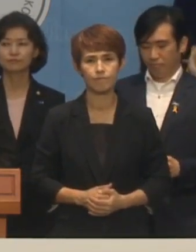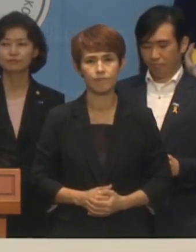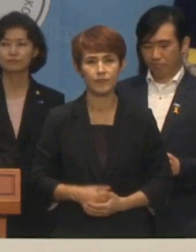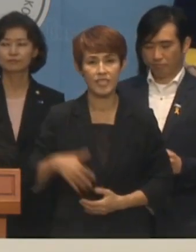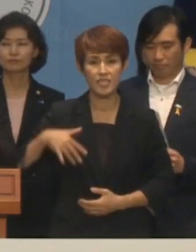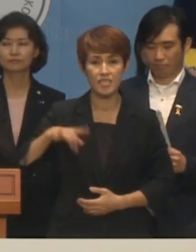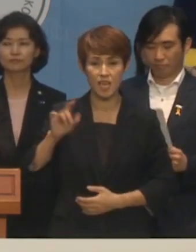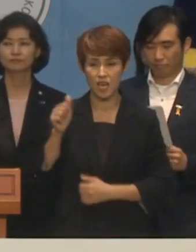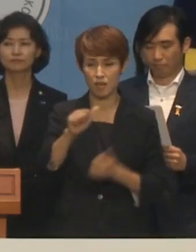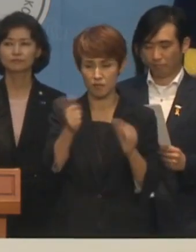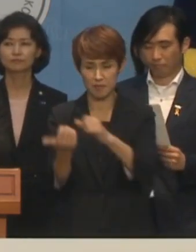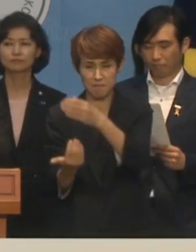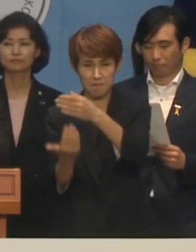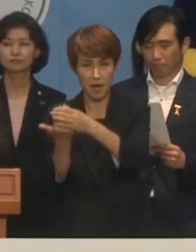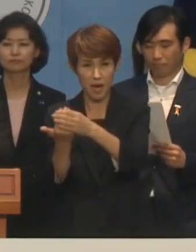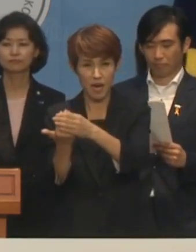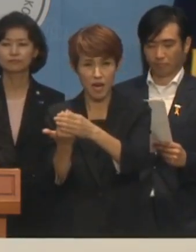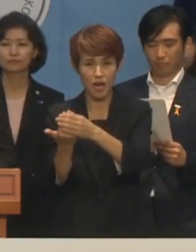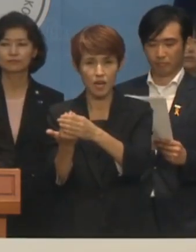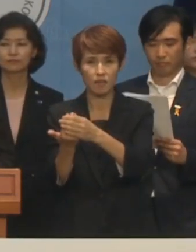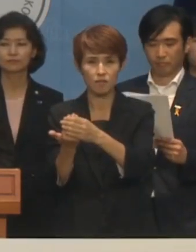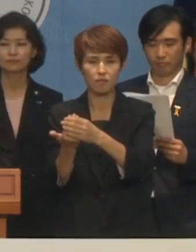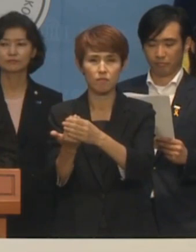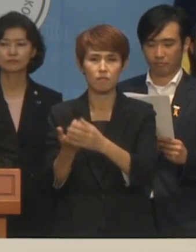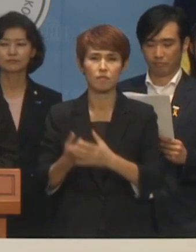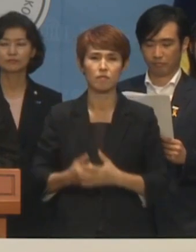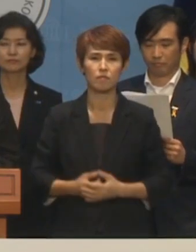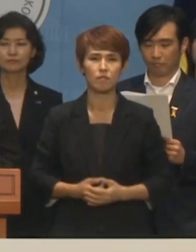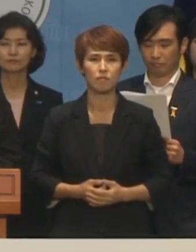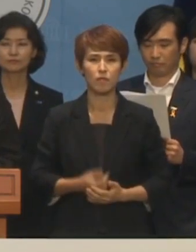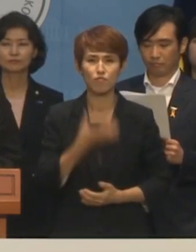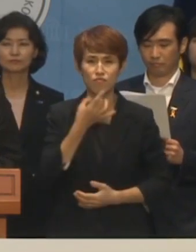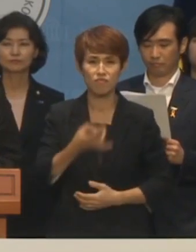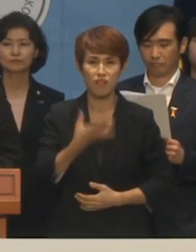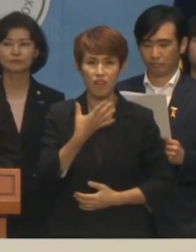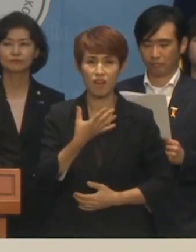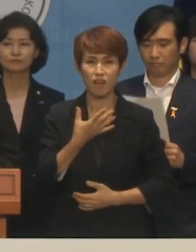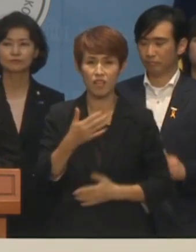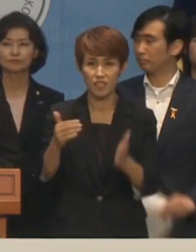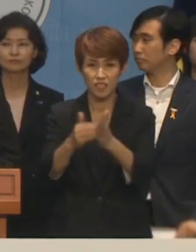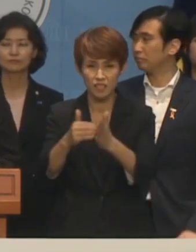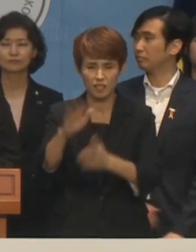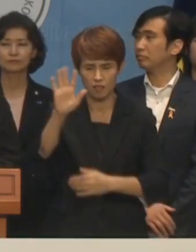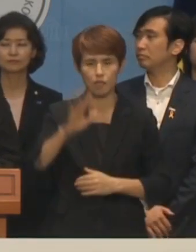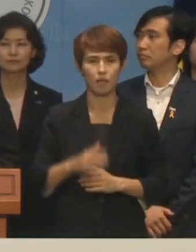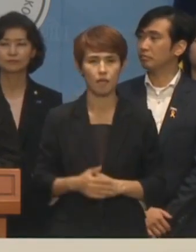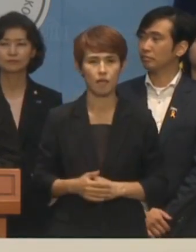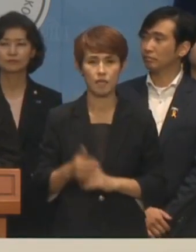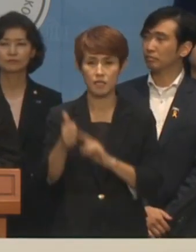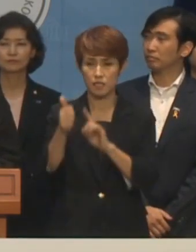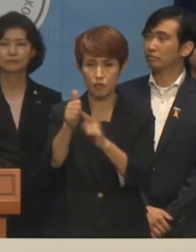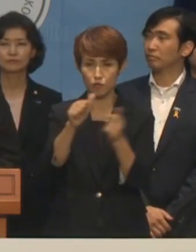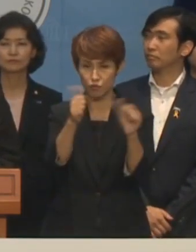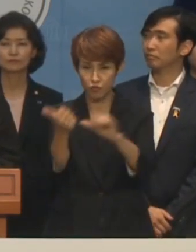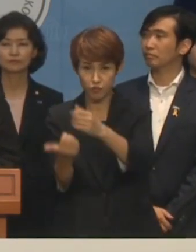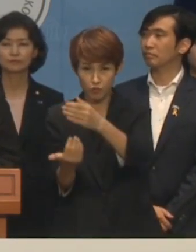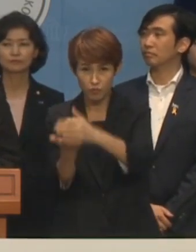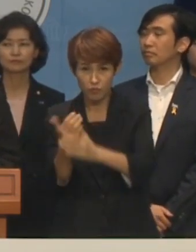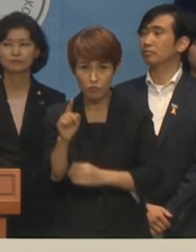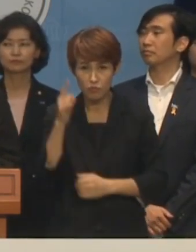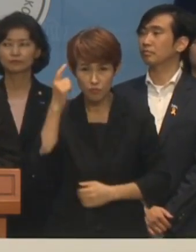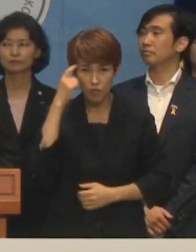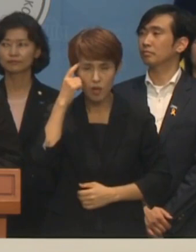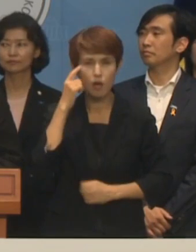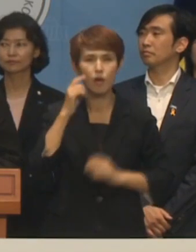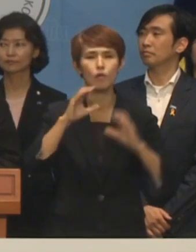최 해병 사망 사고는 단순 자연재해로 인한 불행이 아니다. 최 해병이 희생당한 배경에는 국가의 부실한 대응과